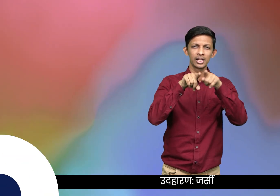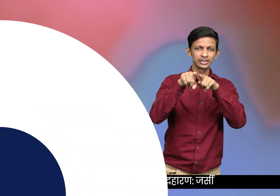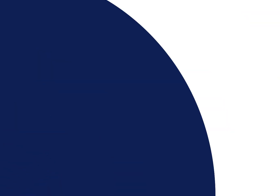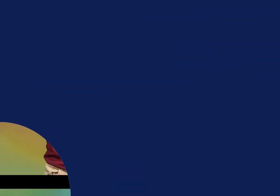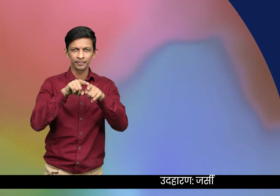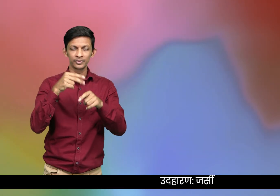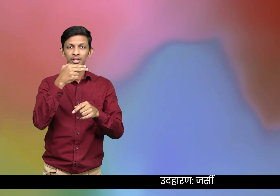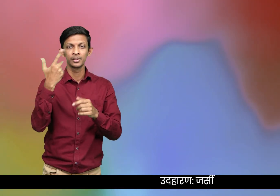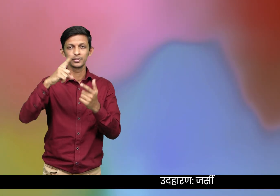उदाहरण, जर्सी।